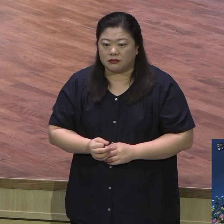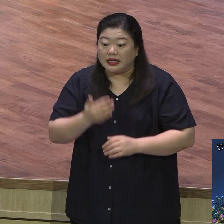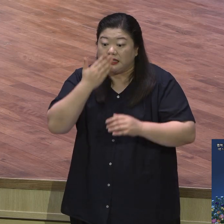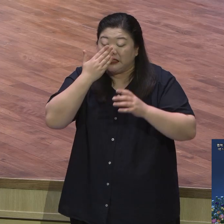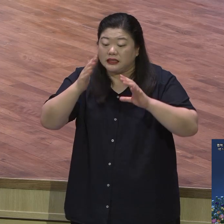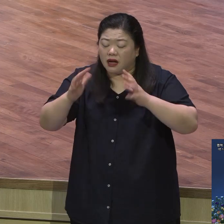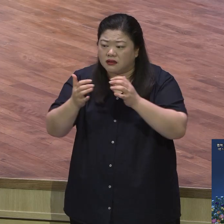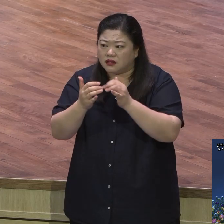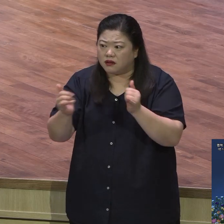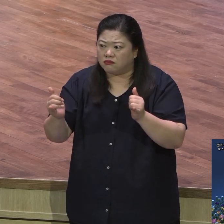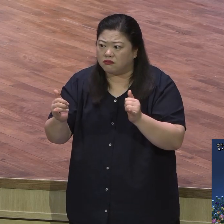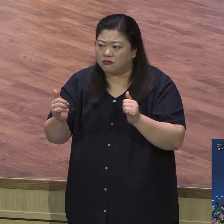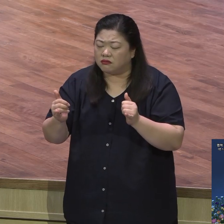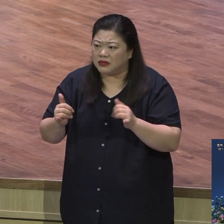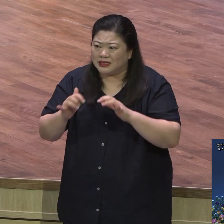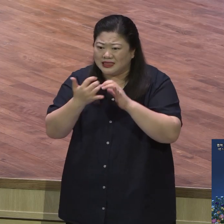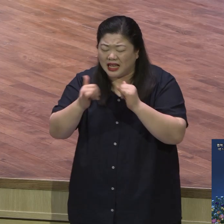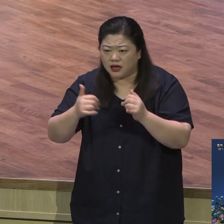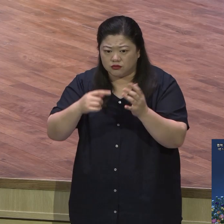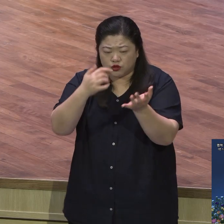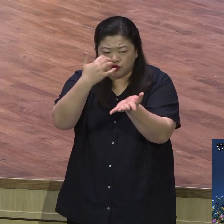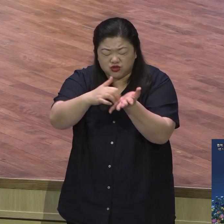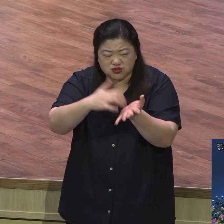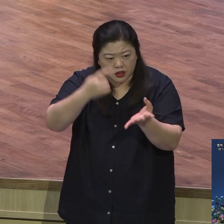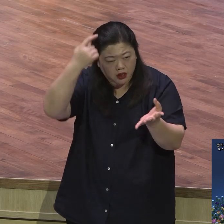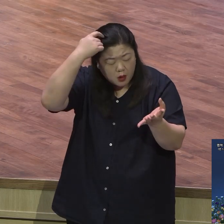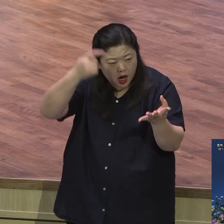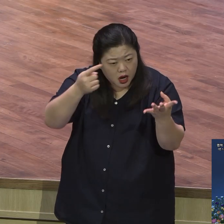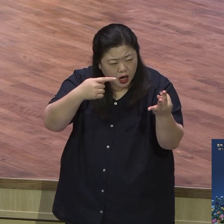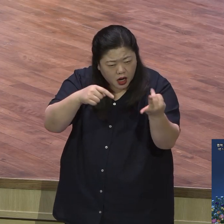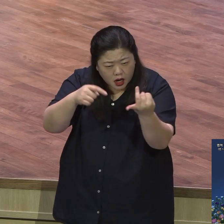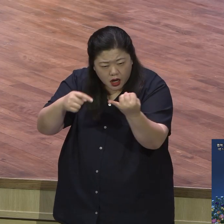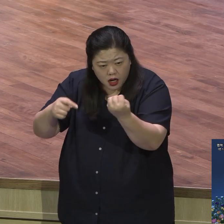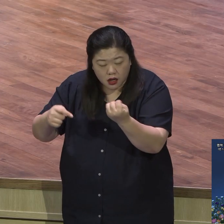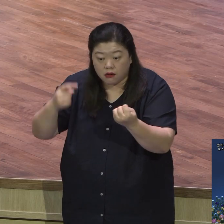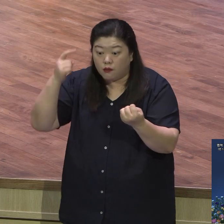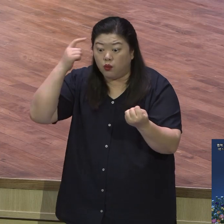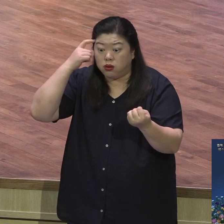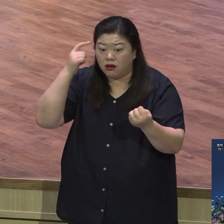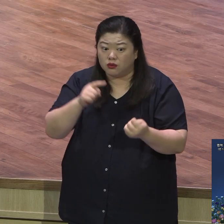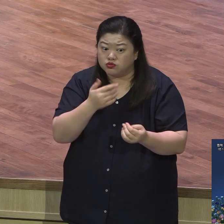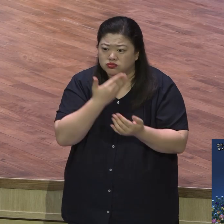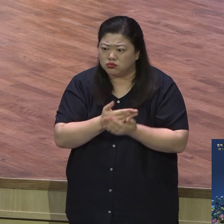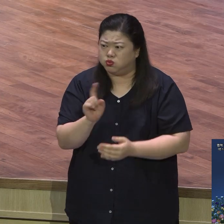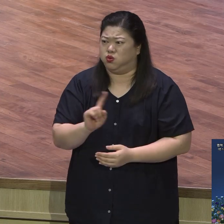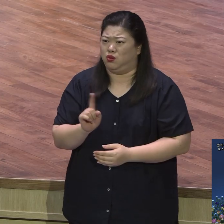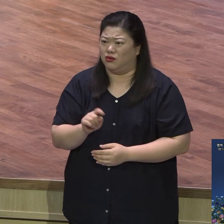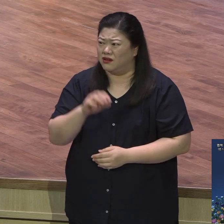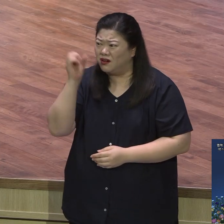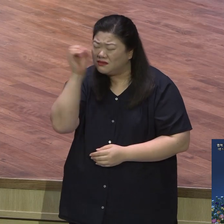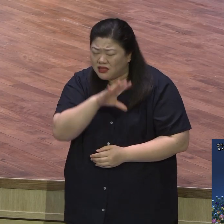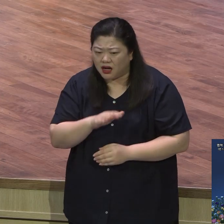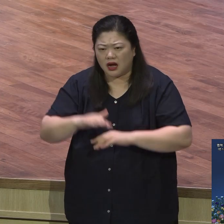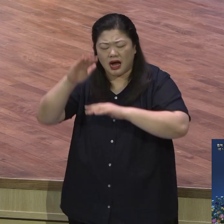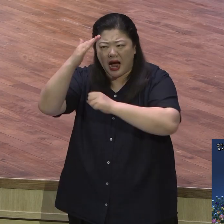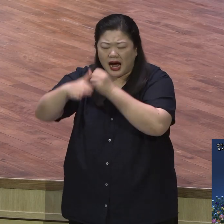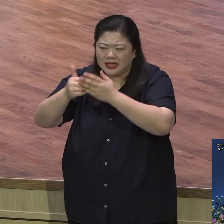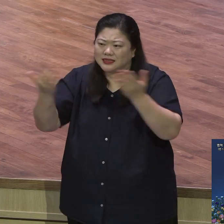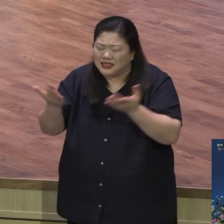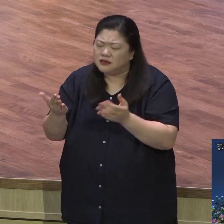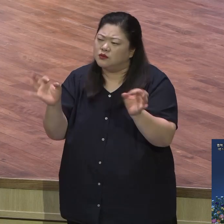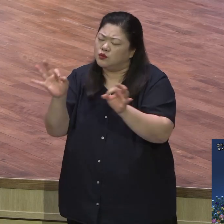중요하기에 그것을 성경 속에 넣었느냐 어핏 생각해 보면 이해가 되지 않을